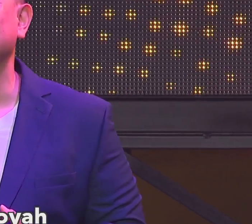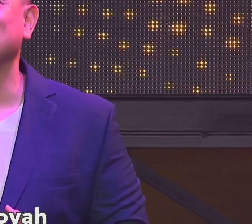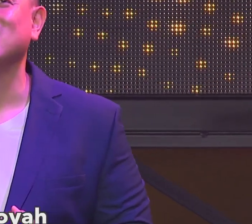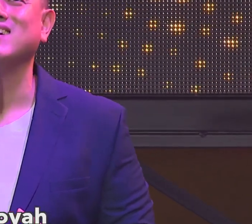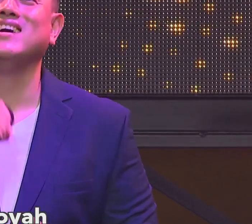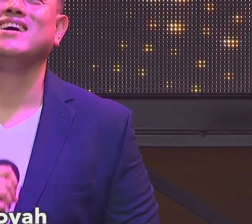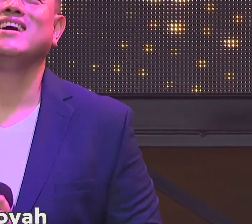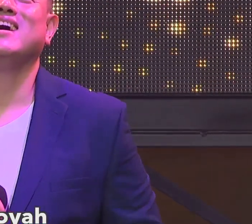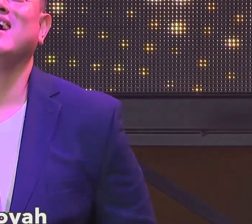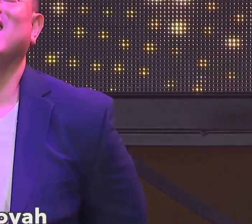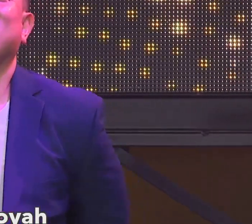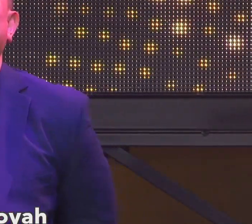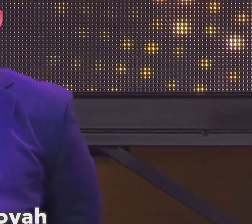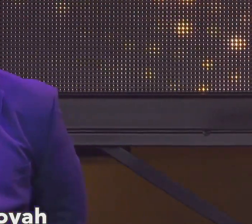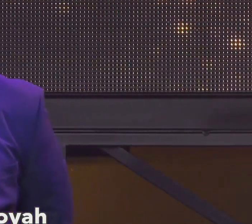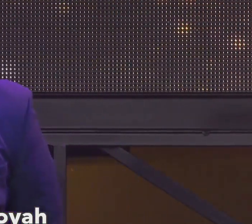goyah,